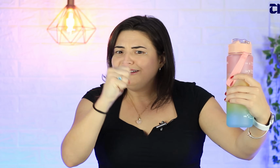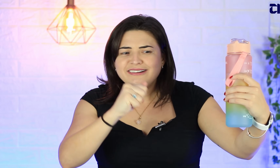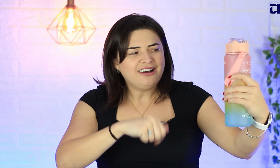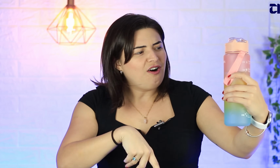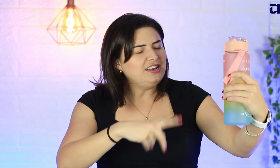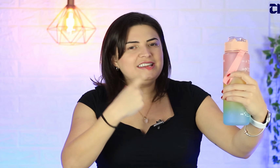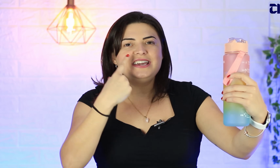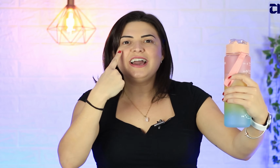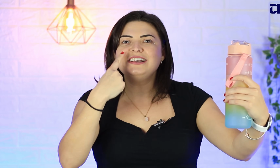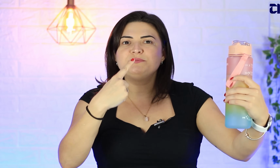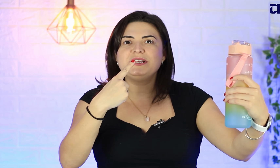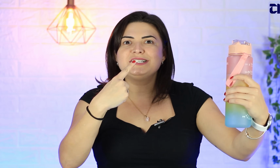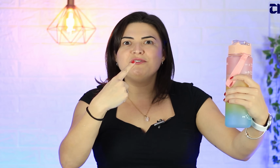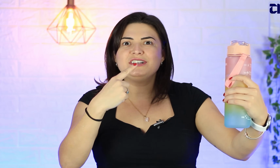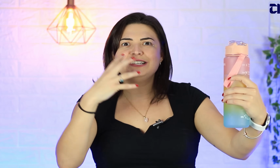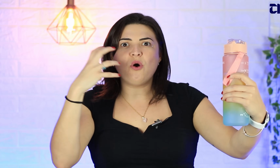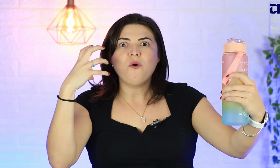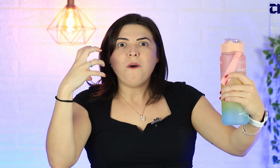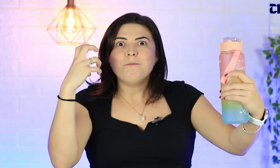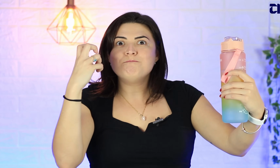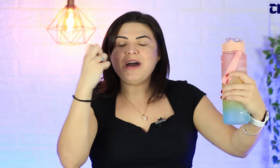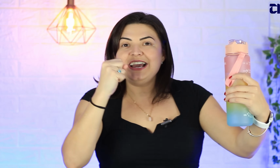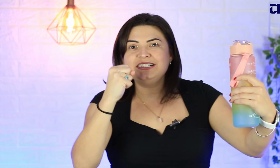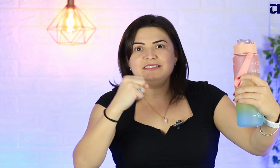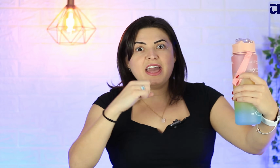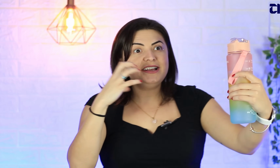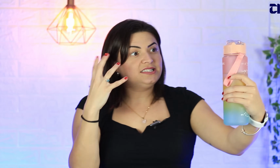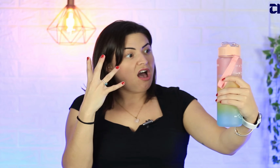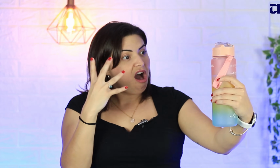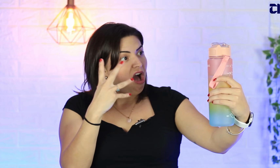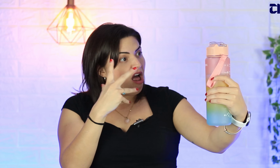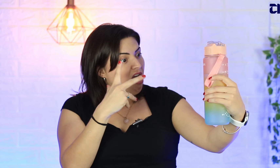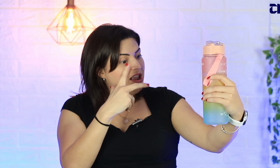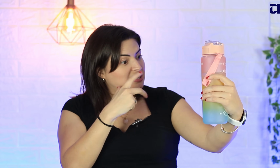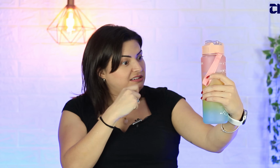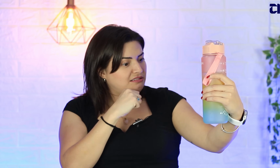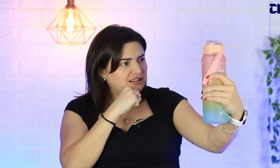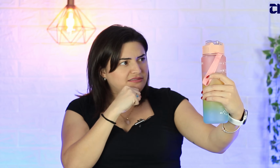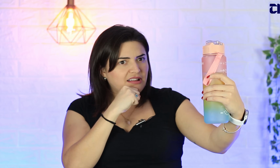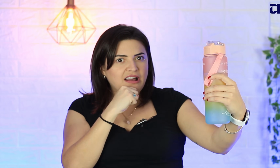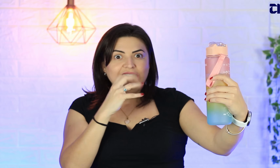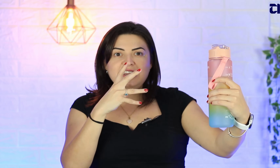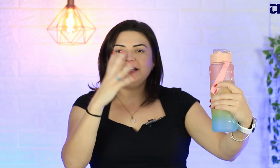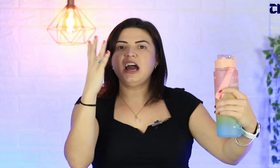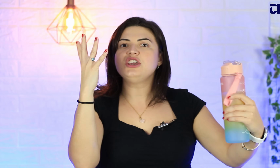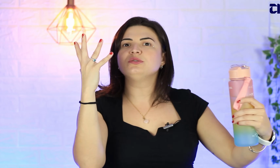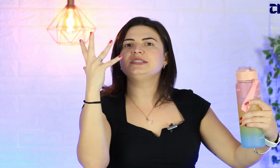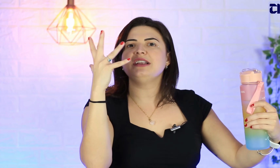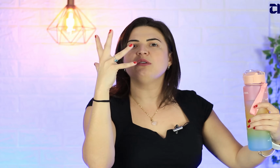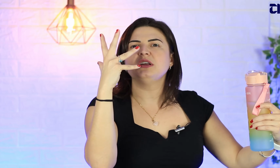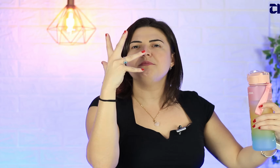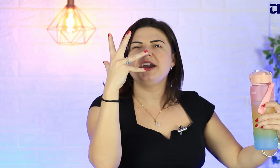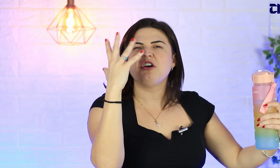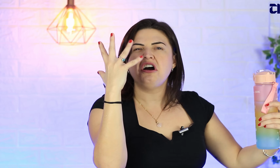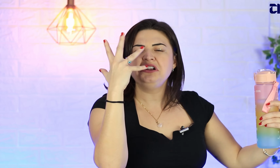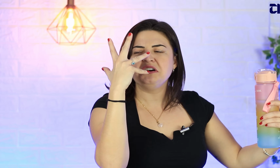Olha aqui. A expressão facial mais intensa. Linda. E o sinal também. Olha.